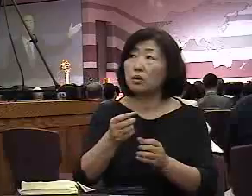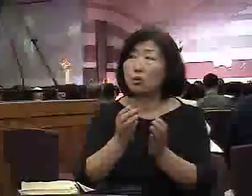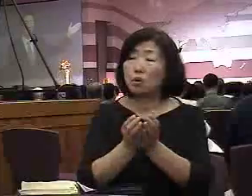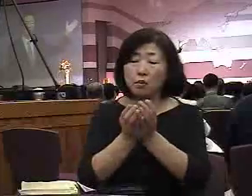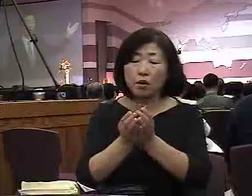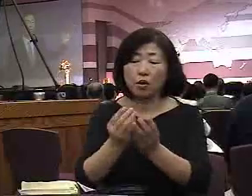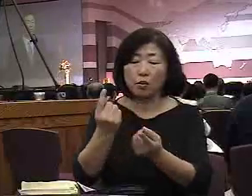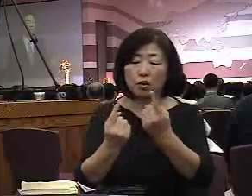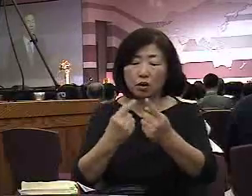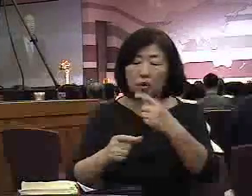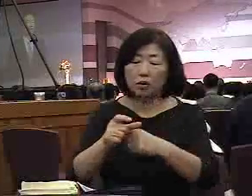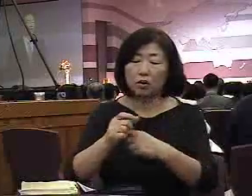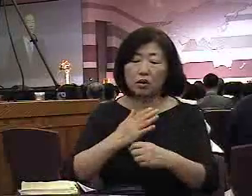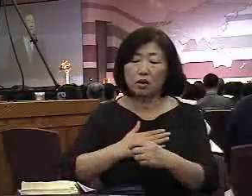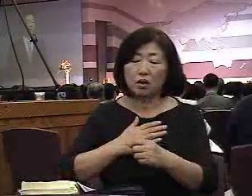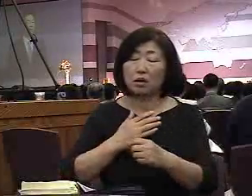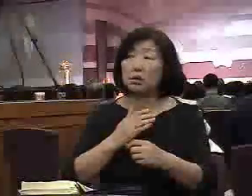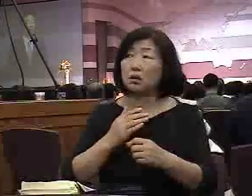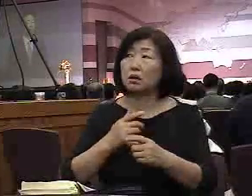배보다 나를 더 사랑하니?